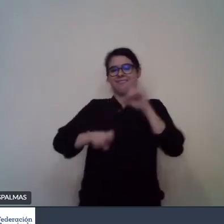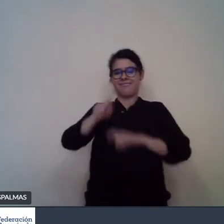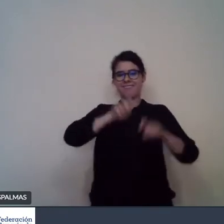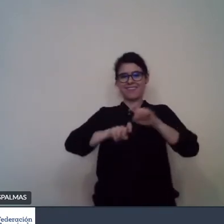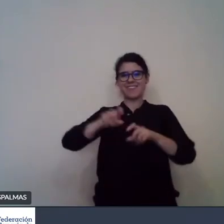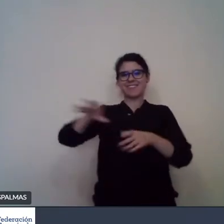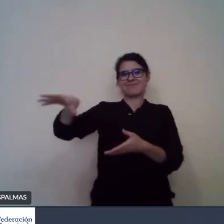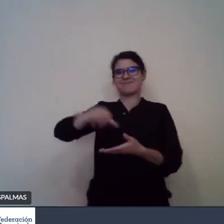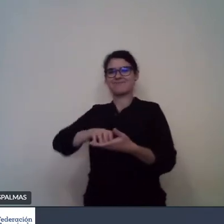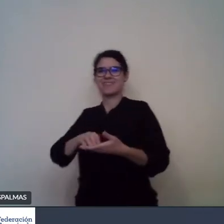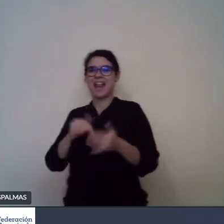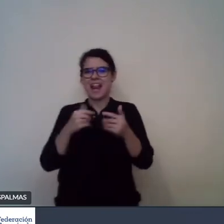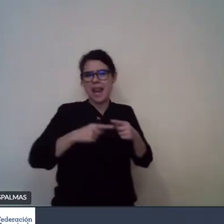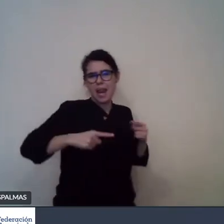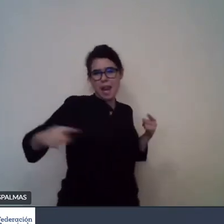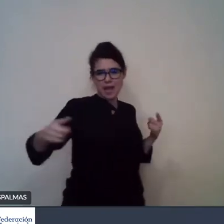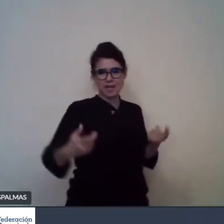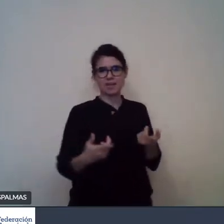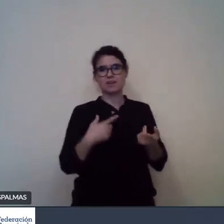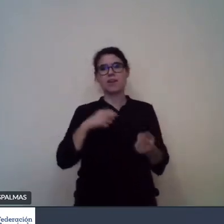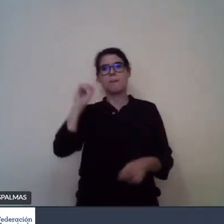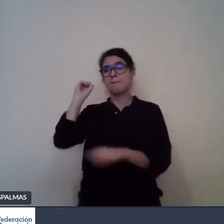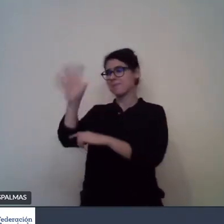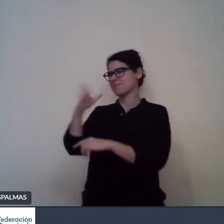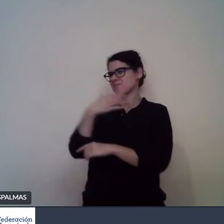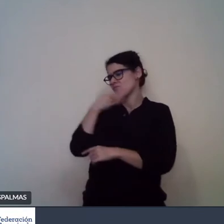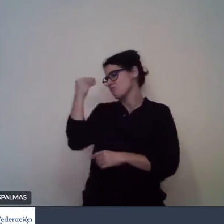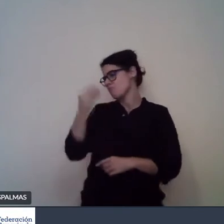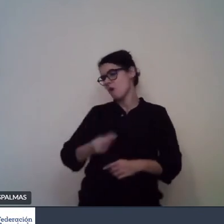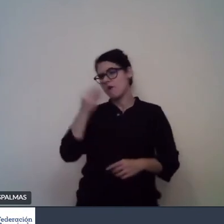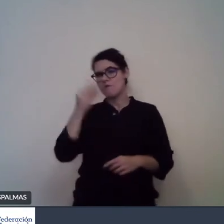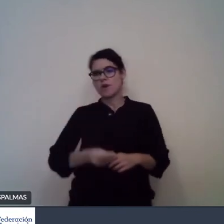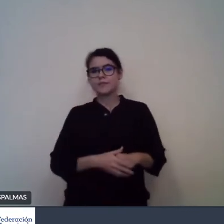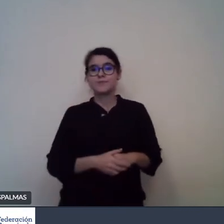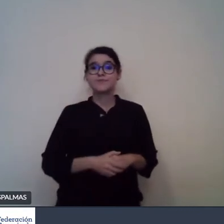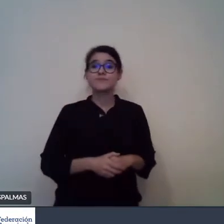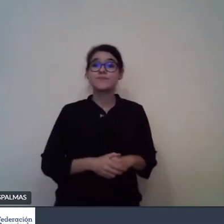atrás. El pase es muy bueno de todas maneras. Galatasaray.